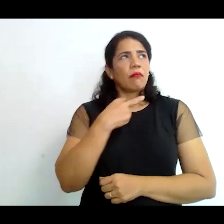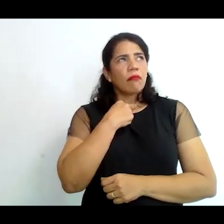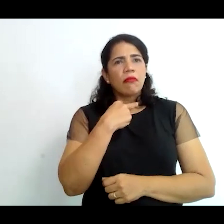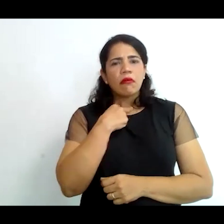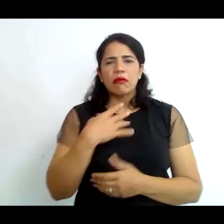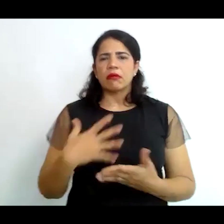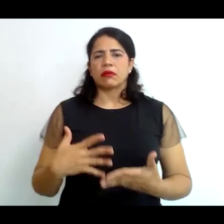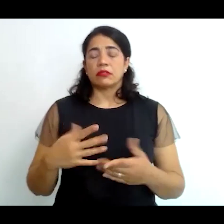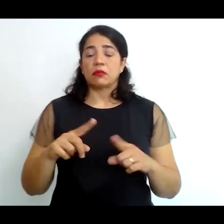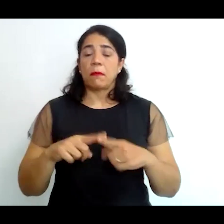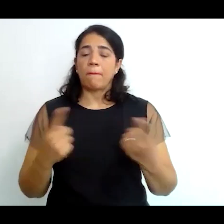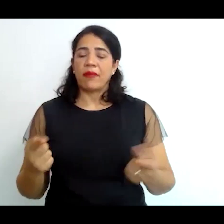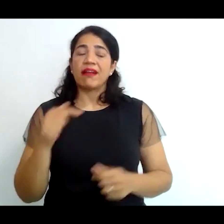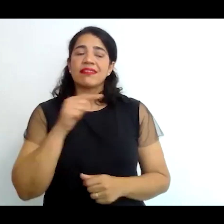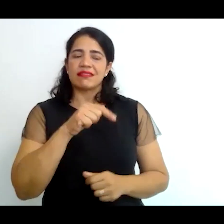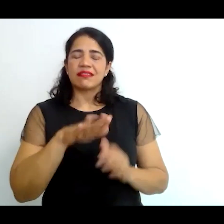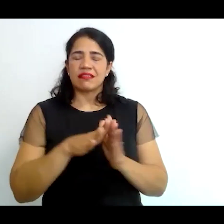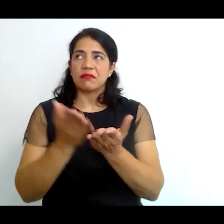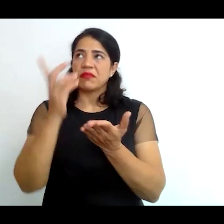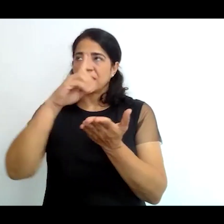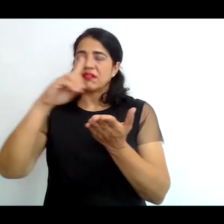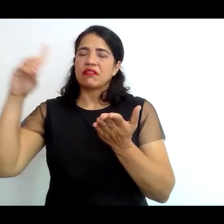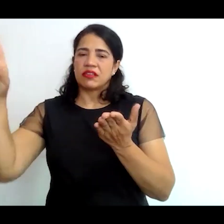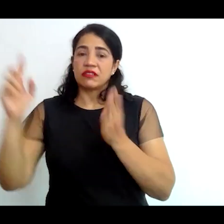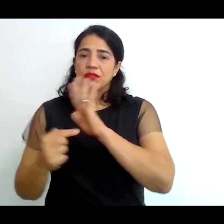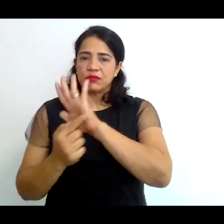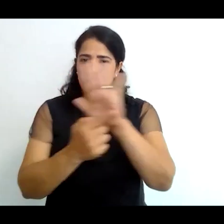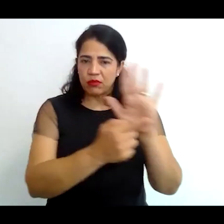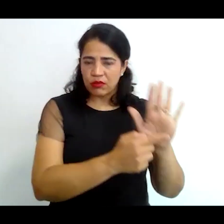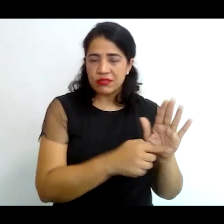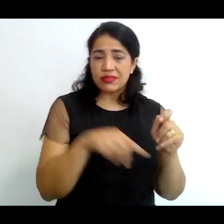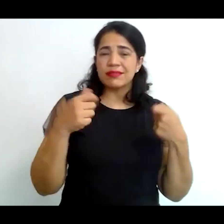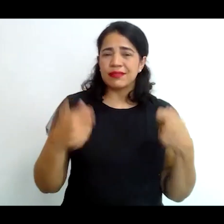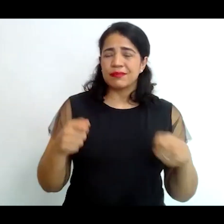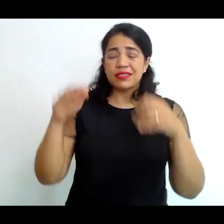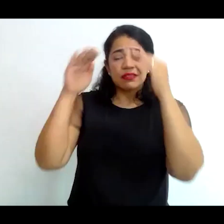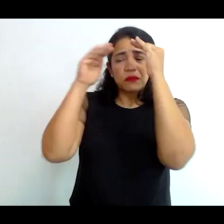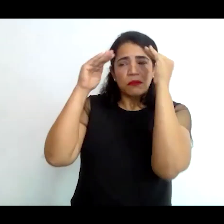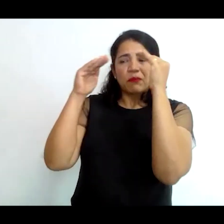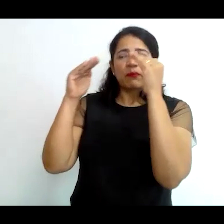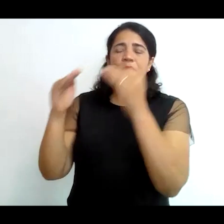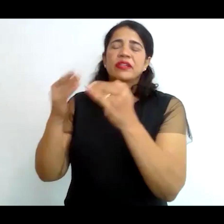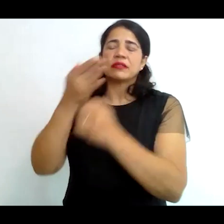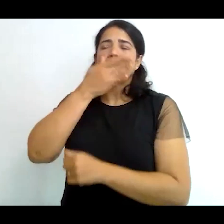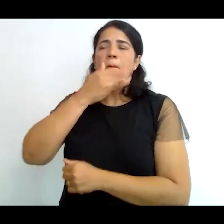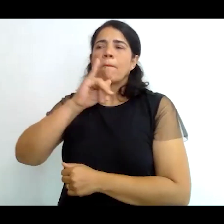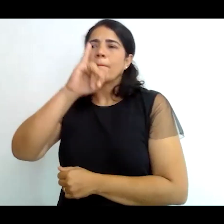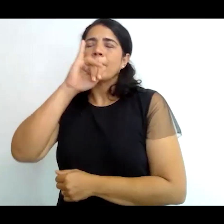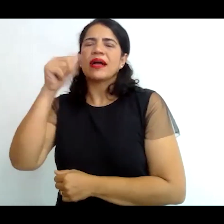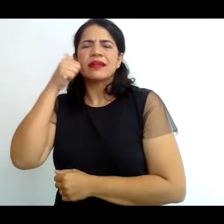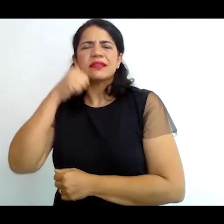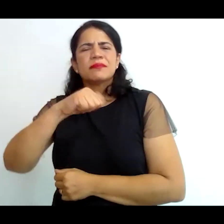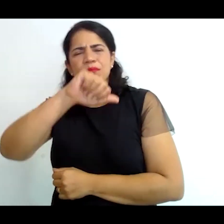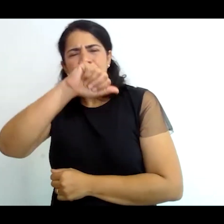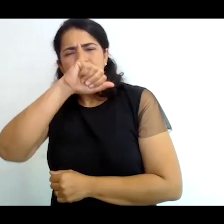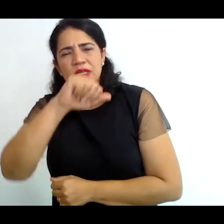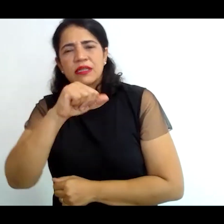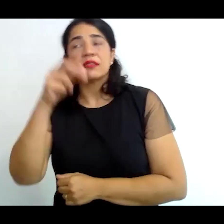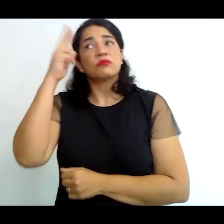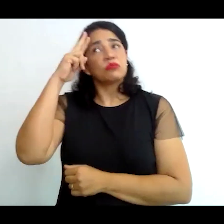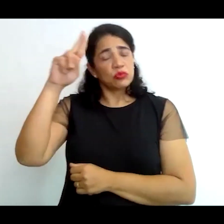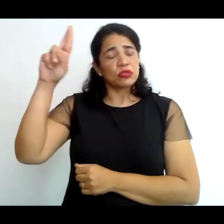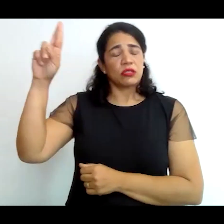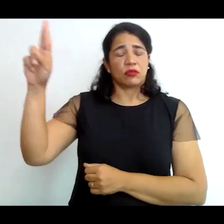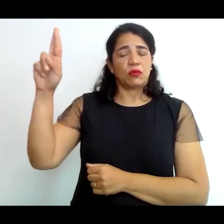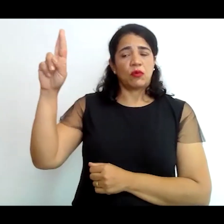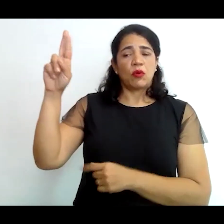Obedecei a vossos pais no Senhor, pois isto é justo. Então, irmão, nós estamos em outra esfera, não estamos na esfera